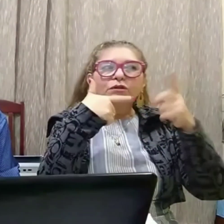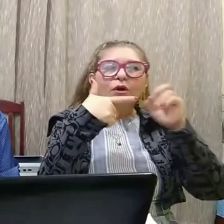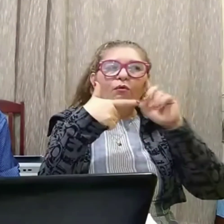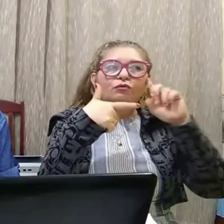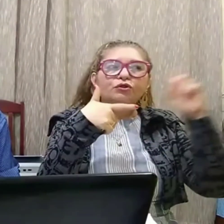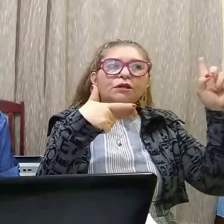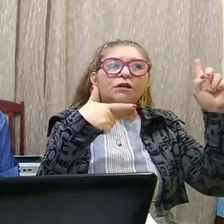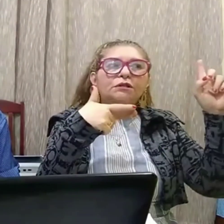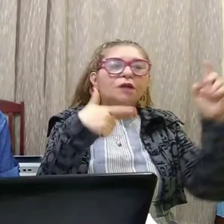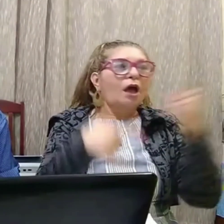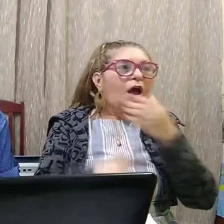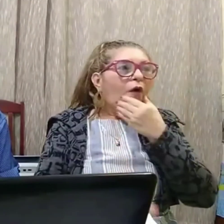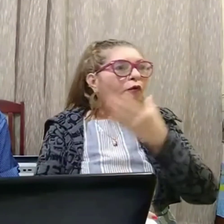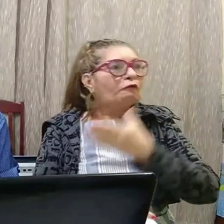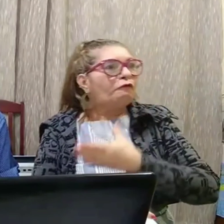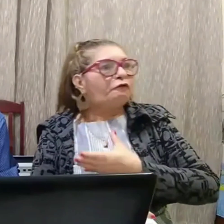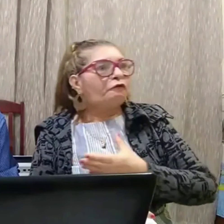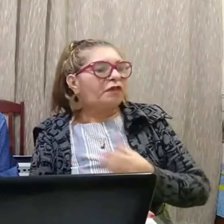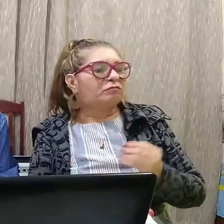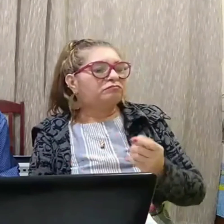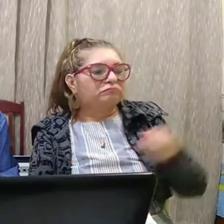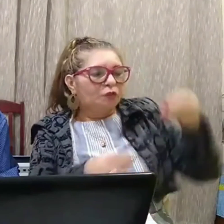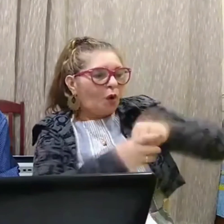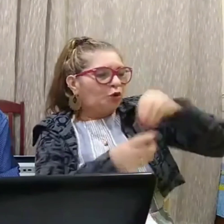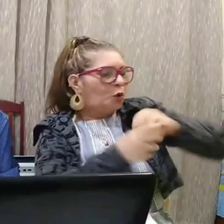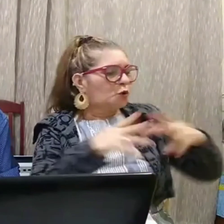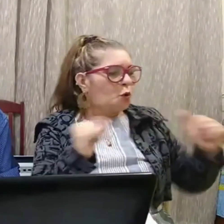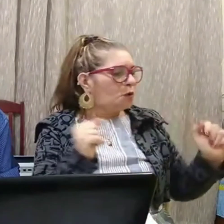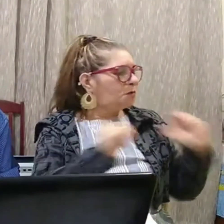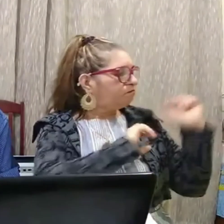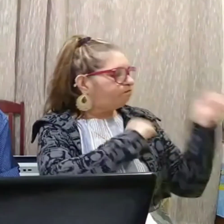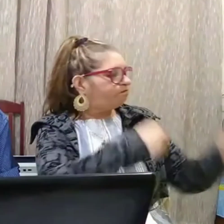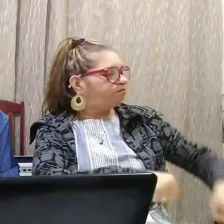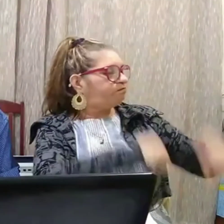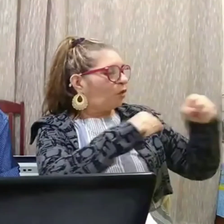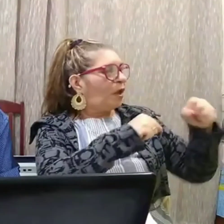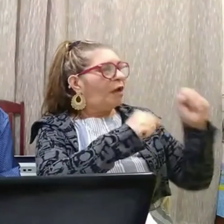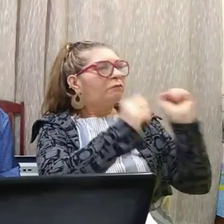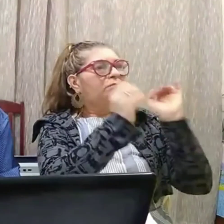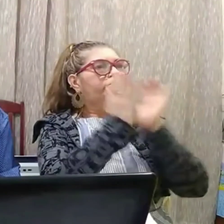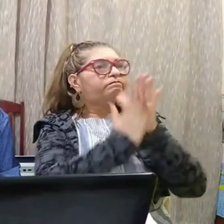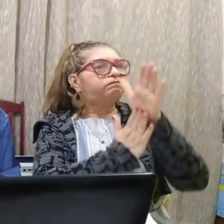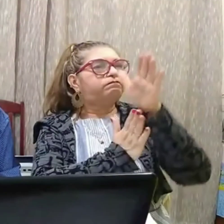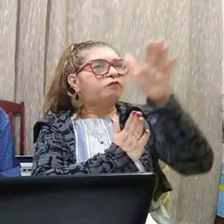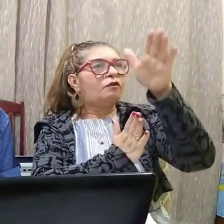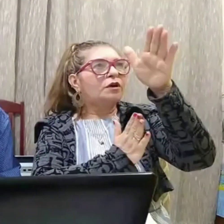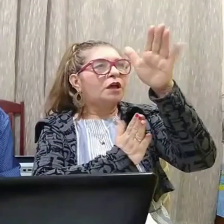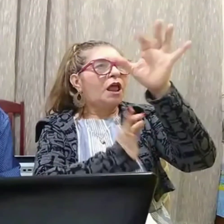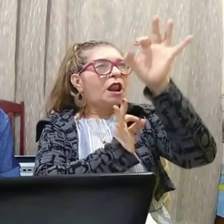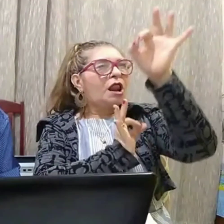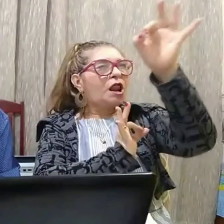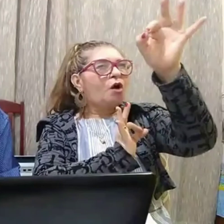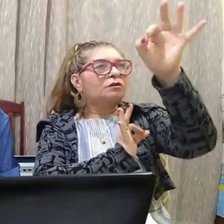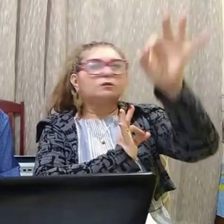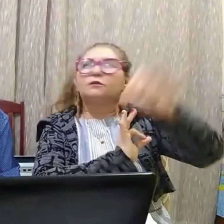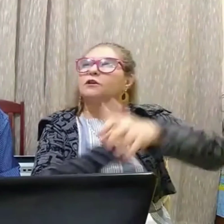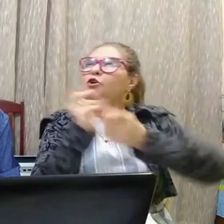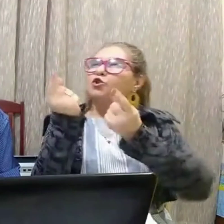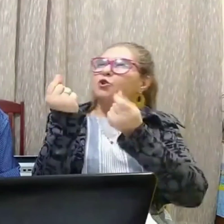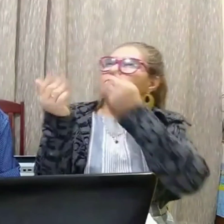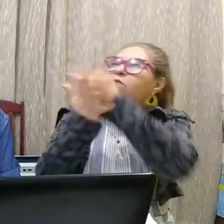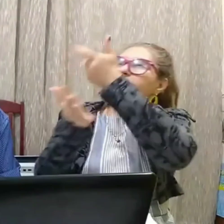o filho mais moço, ajuntando tudo que era seu, partiu para uma terra distante e lá dissipou todos os